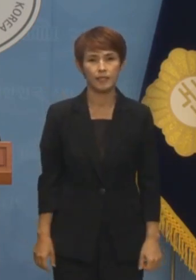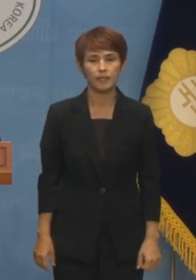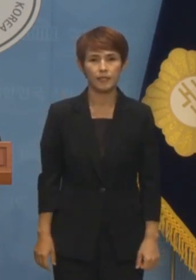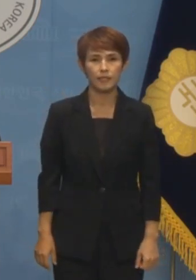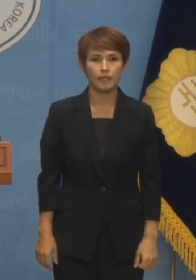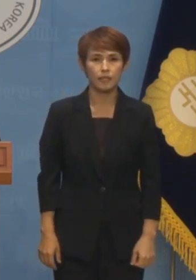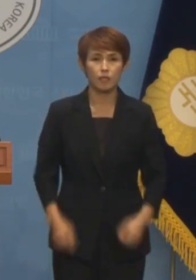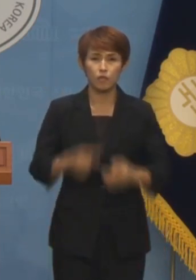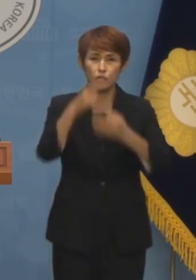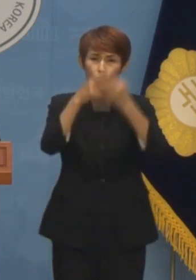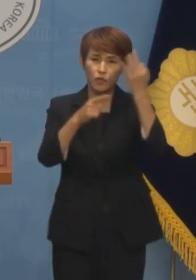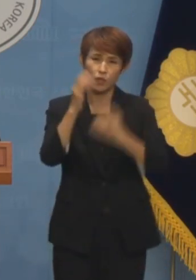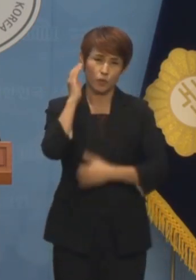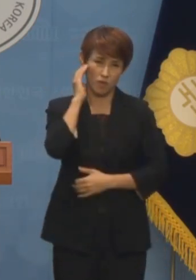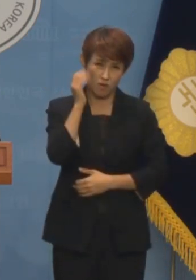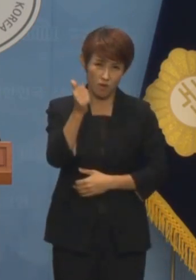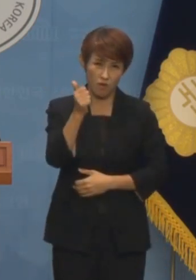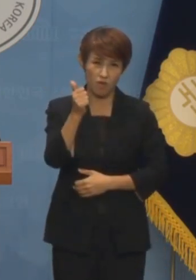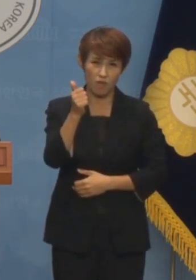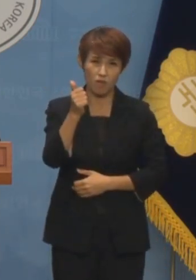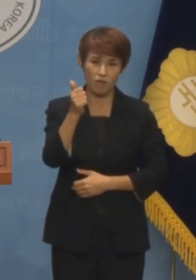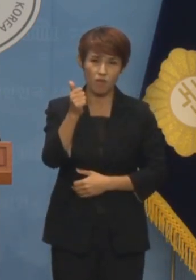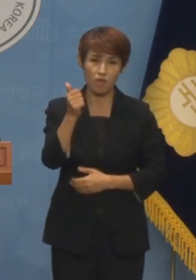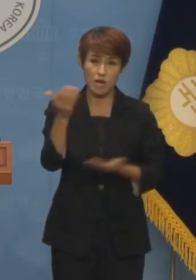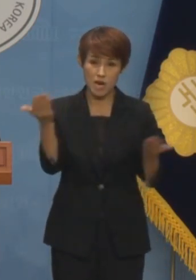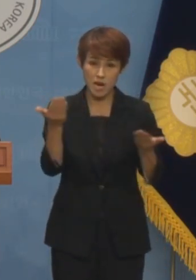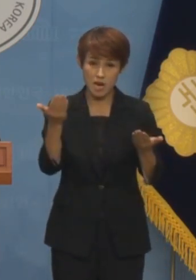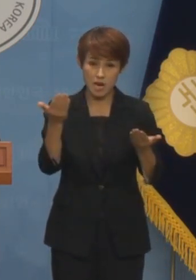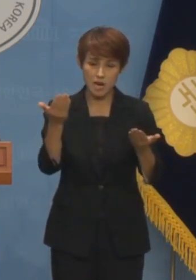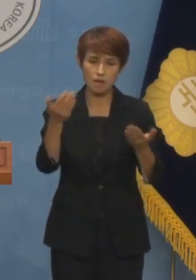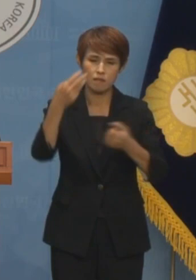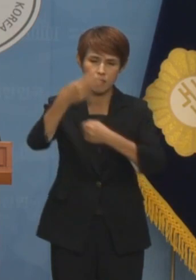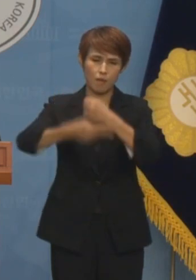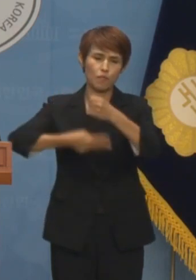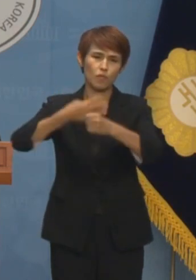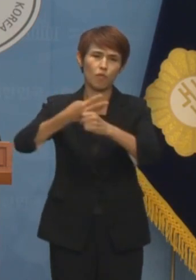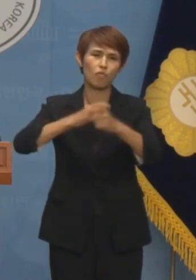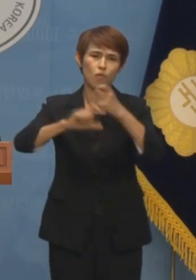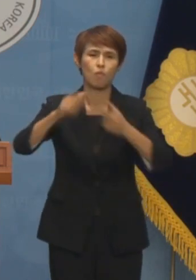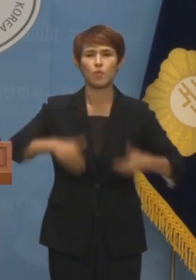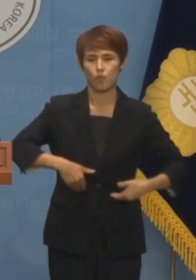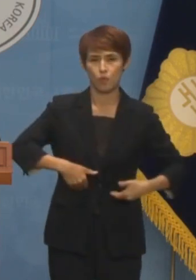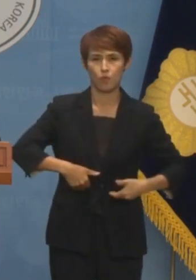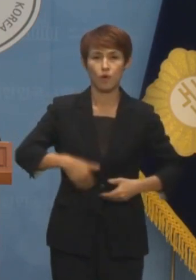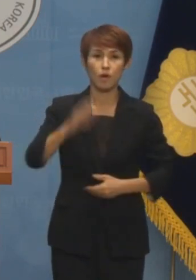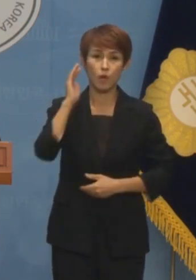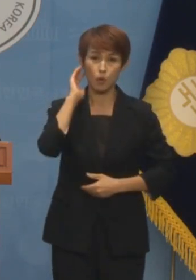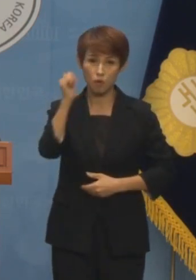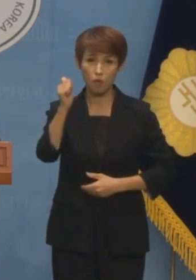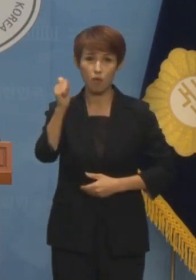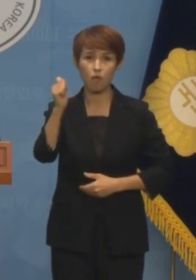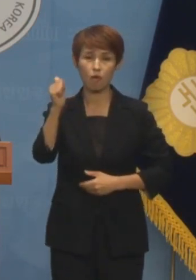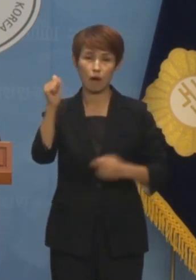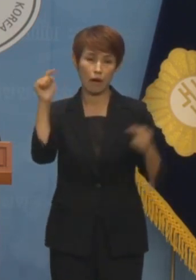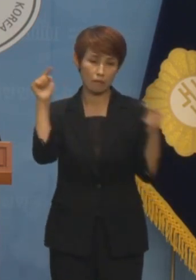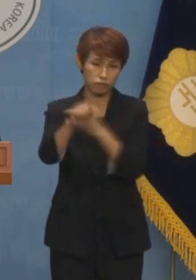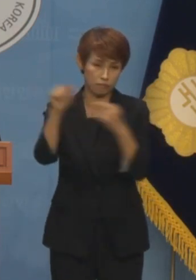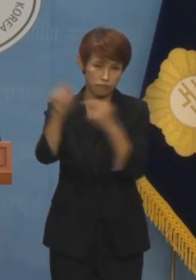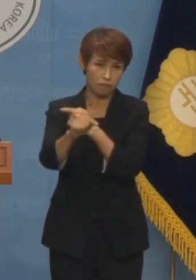윤석열 대통령의 임기가 3년이나 남은 상황에서 대통령과 엇박자를